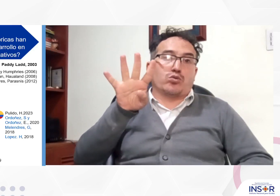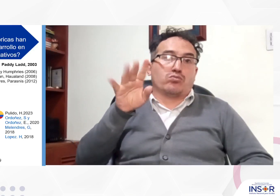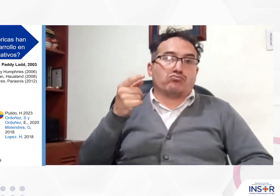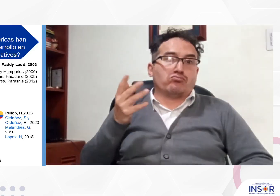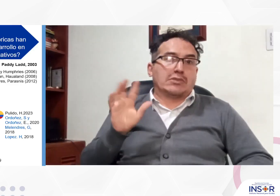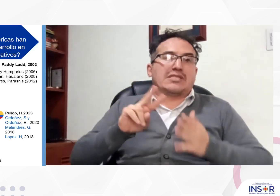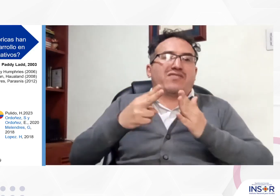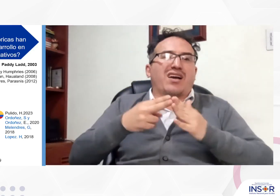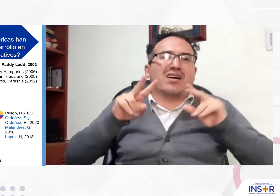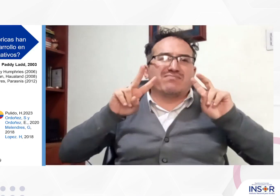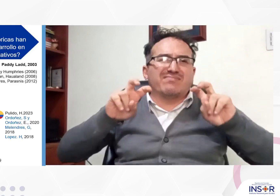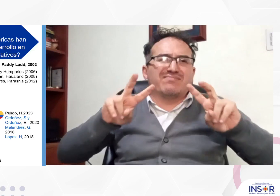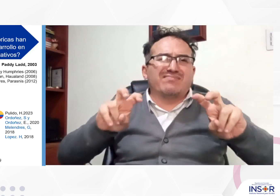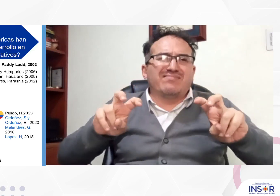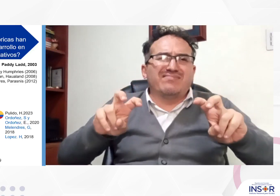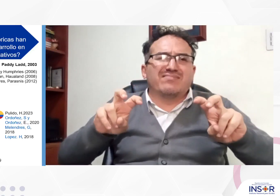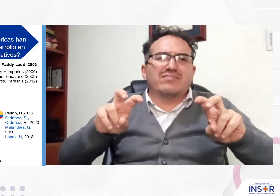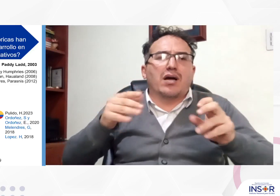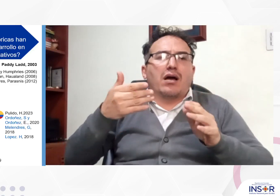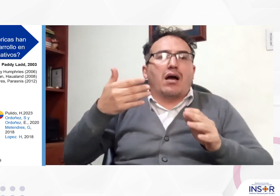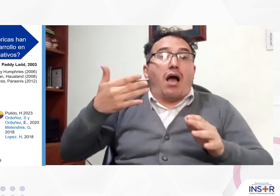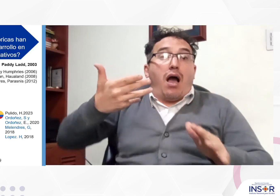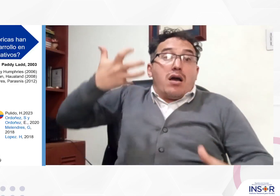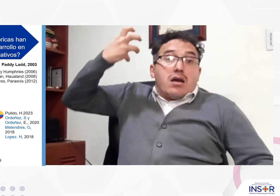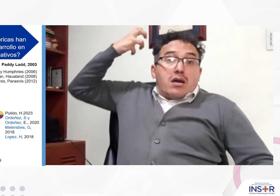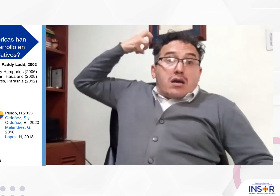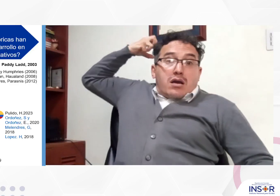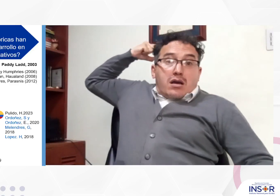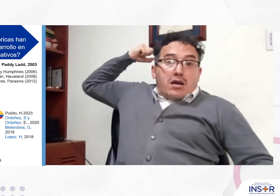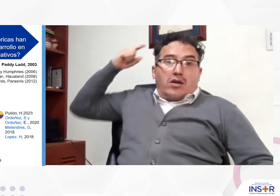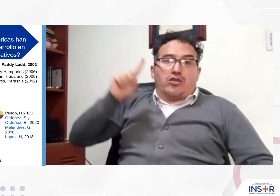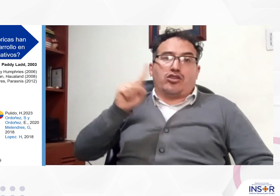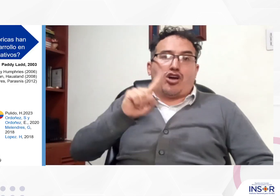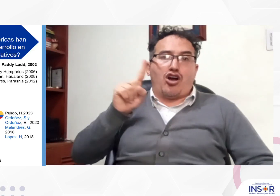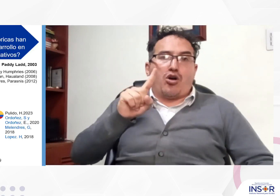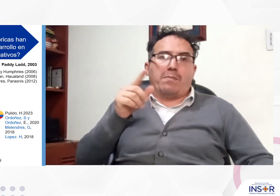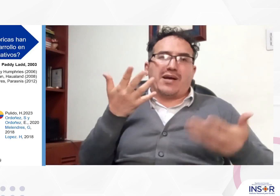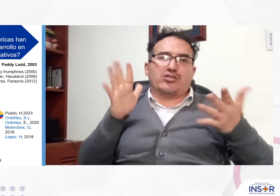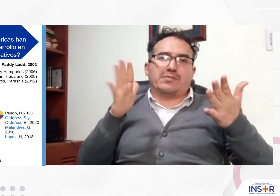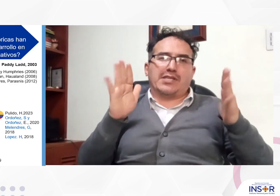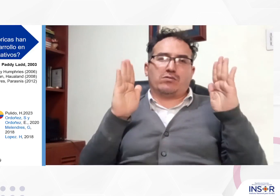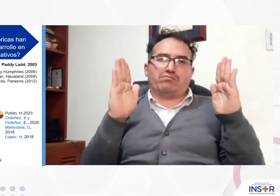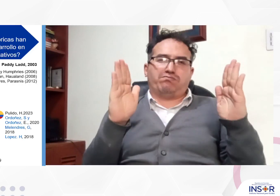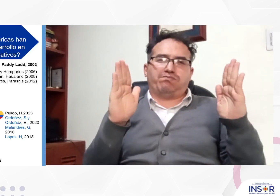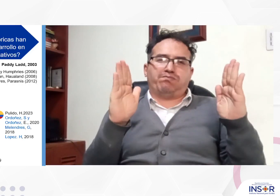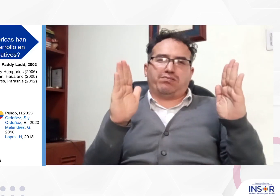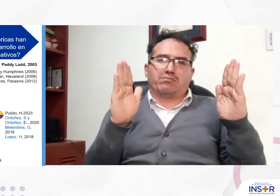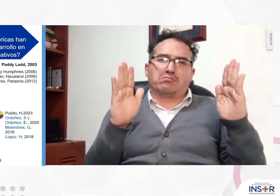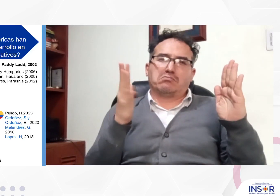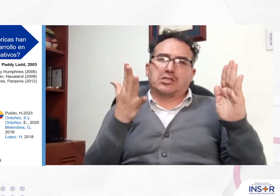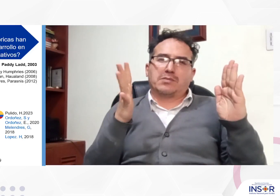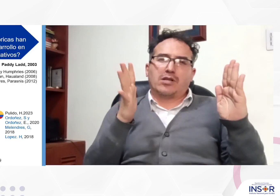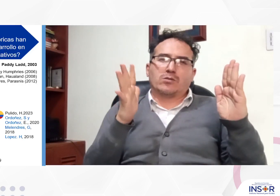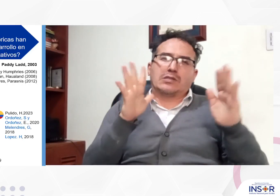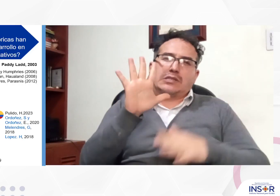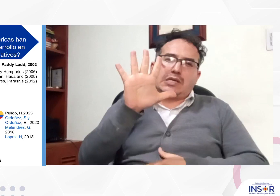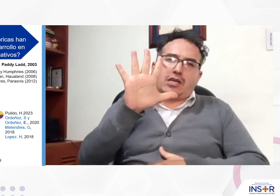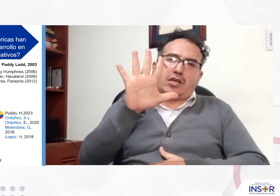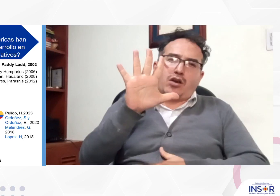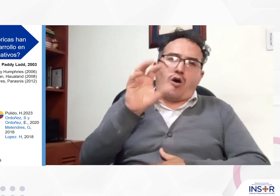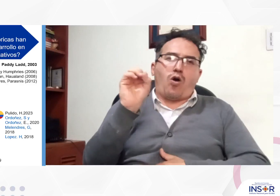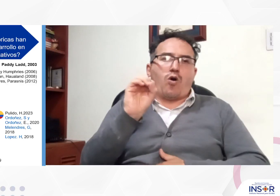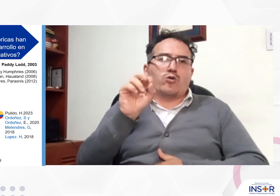esto para 2024, es decir, que son investigaciones recientes, no llevan un proceso de